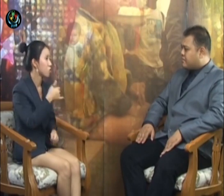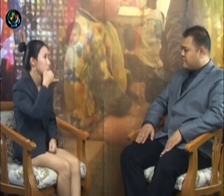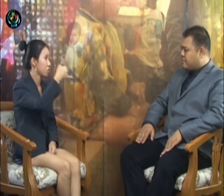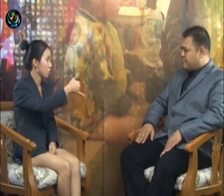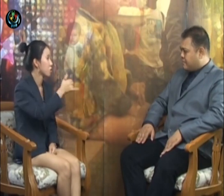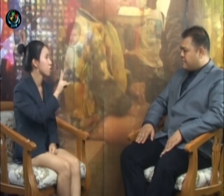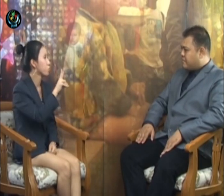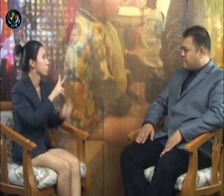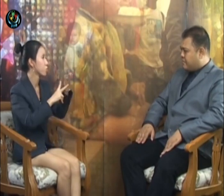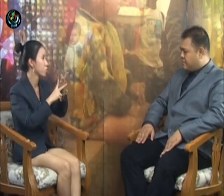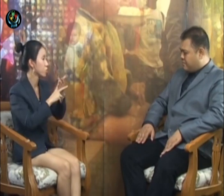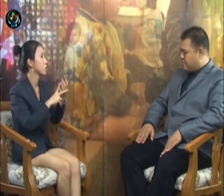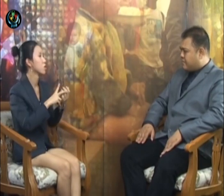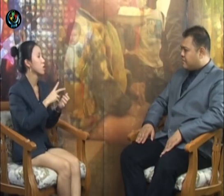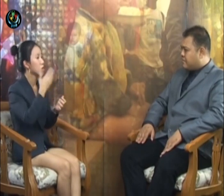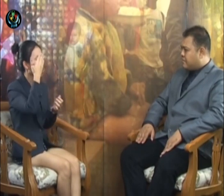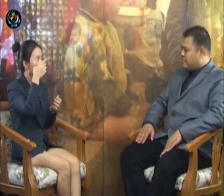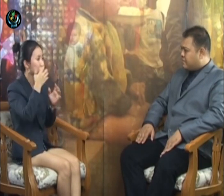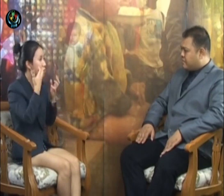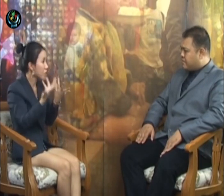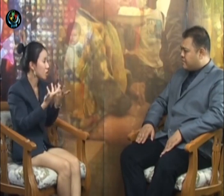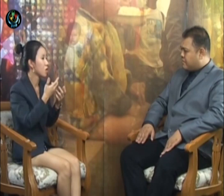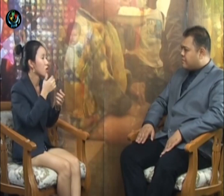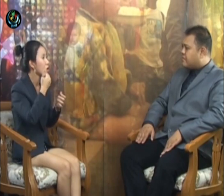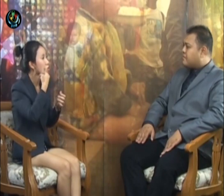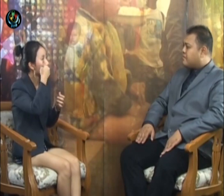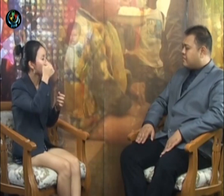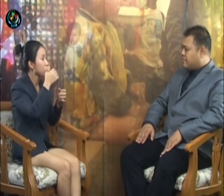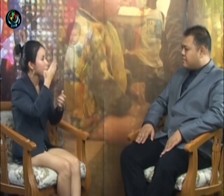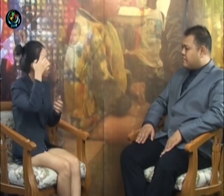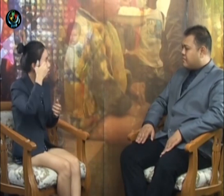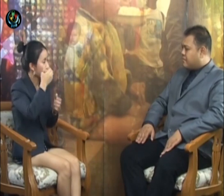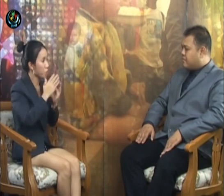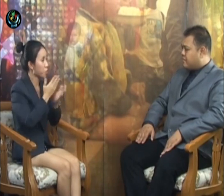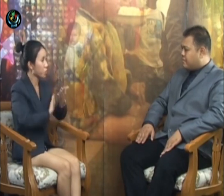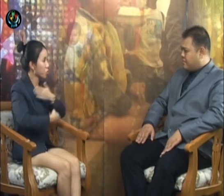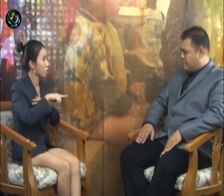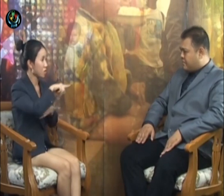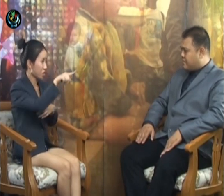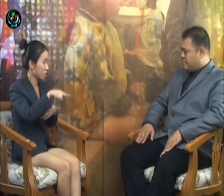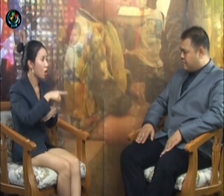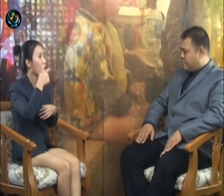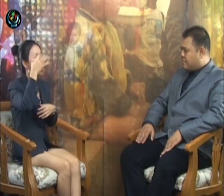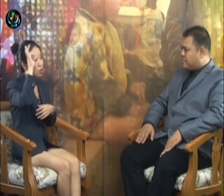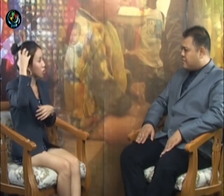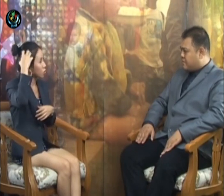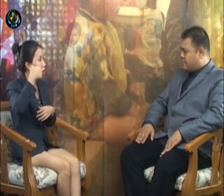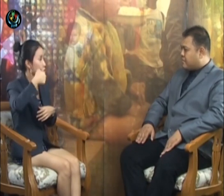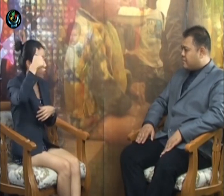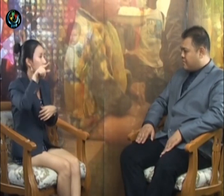ဟောင်းတွေဖြစ်ပါတယ်။အစိုးရကမတန်ဆွမ်းသူတွေရက်တည်နိုင်အောင်အလုပ်အကိုင်းခွင့်လန်းမဖန်တီးနိုင်။ကိုယ်တိုင်ရှာရှောက်ရင်လည်းရတဲ့သူကနေပြီးတော့